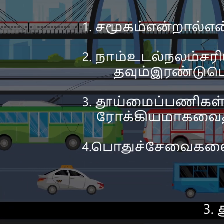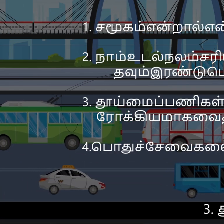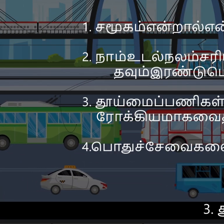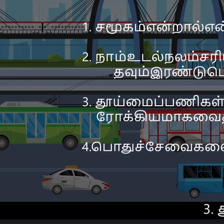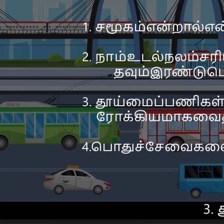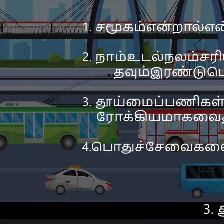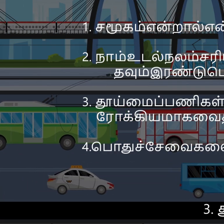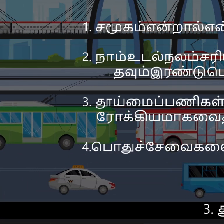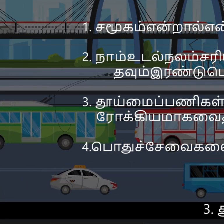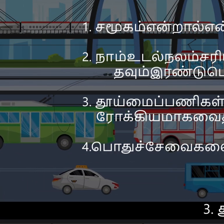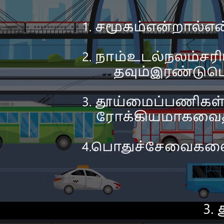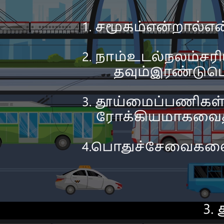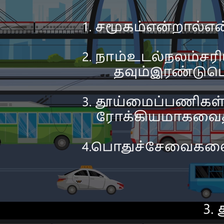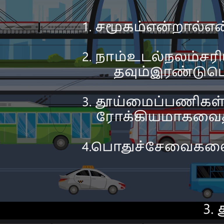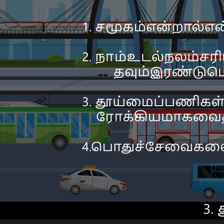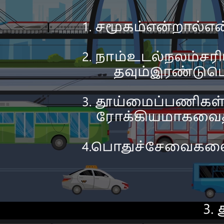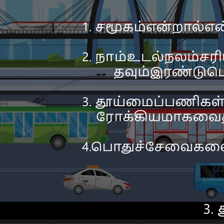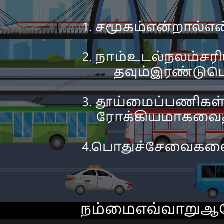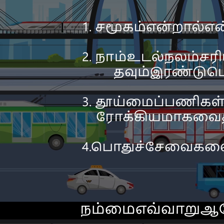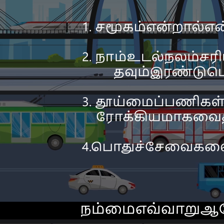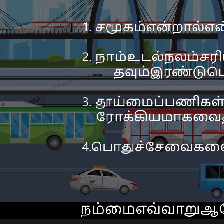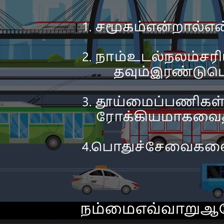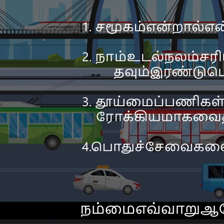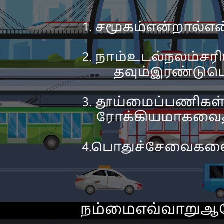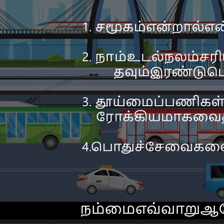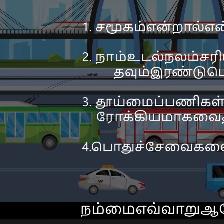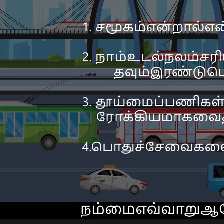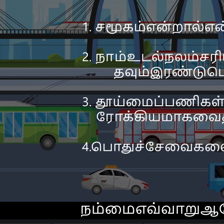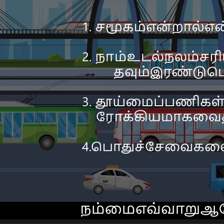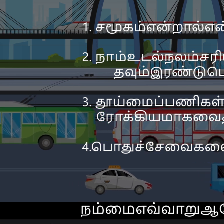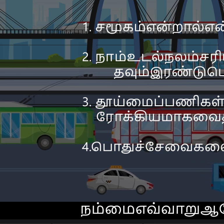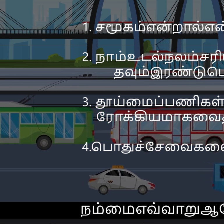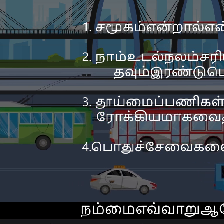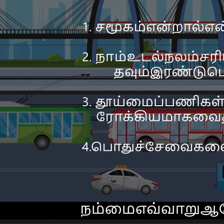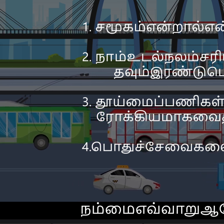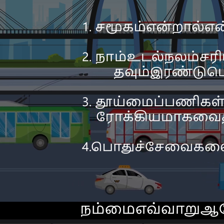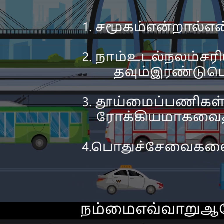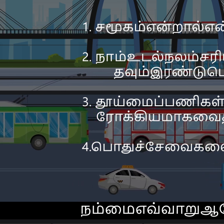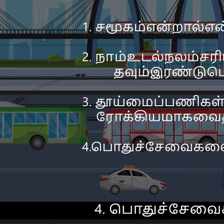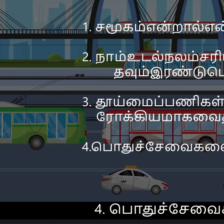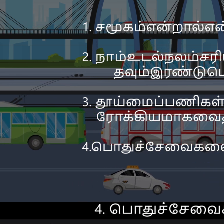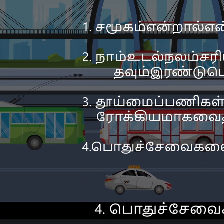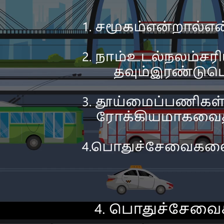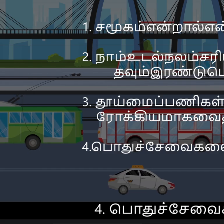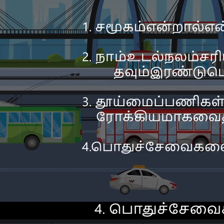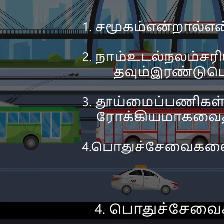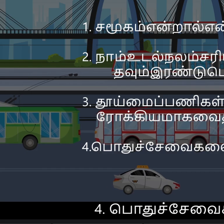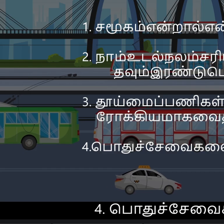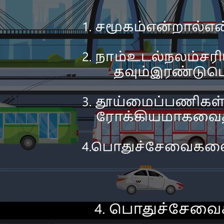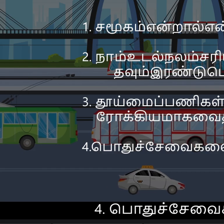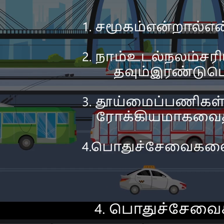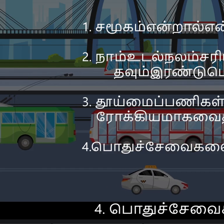கேள்வி 3. தூய்மை பணிகள் நம்மை எவ்வாறு ஆரோக்கியமாக வைத்திருக்கின்றன?